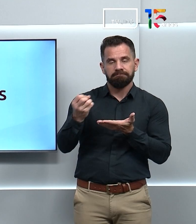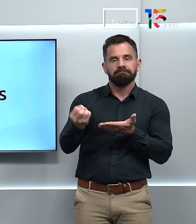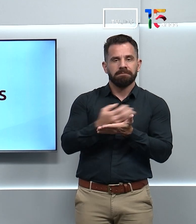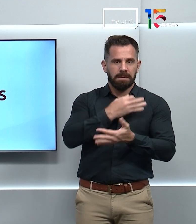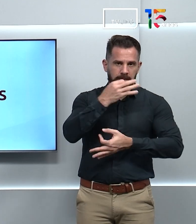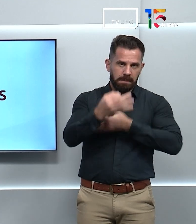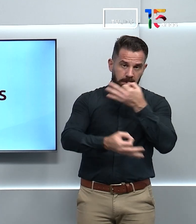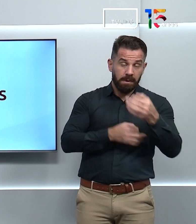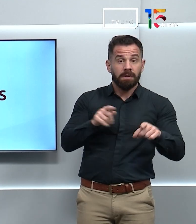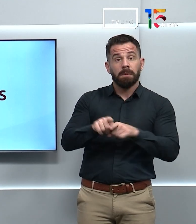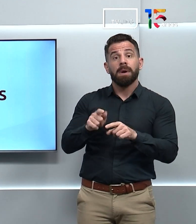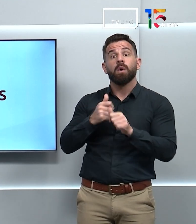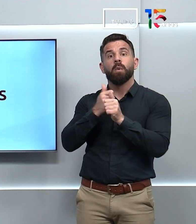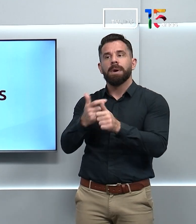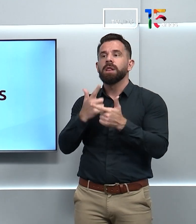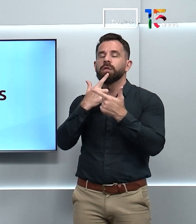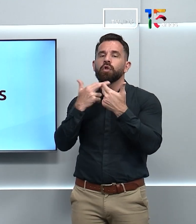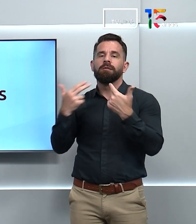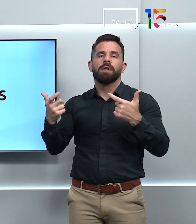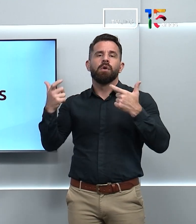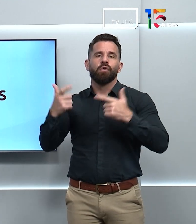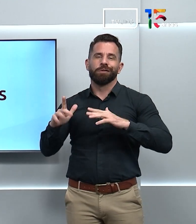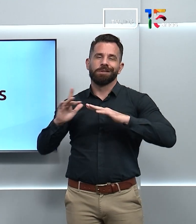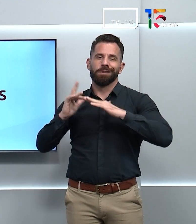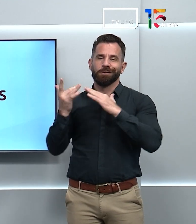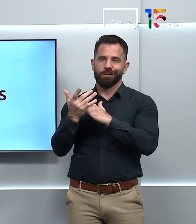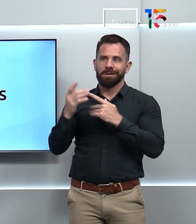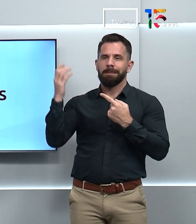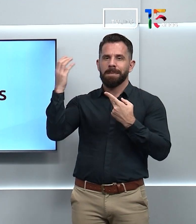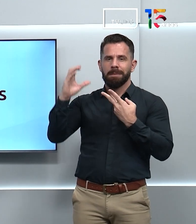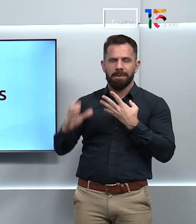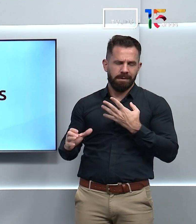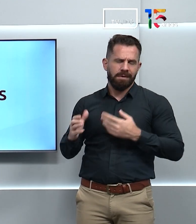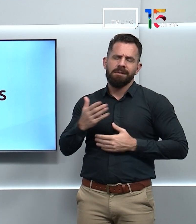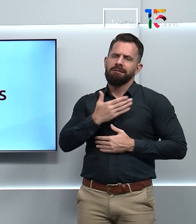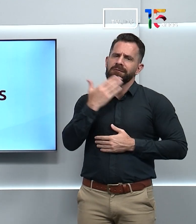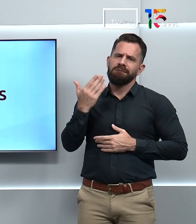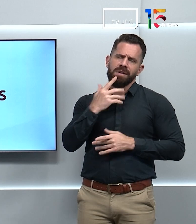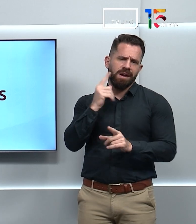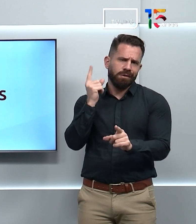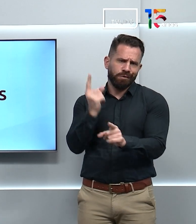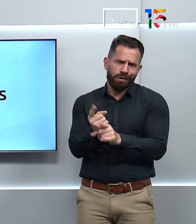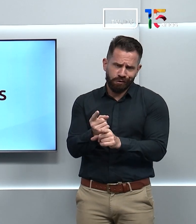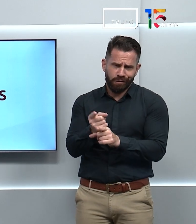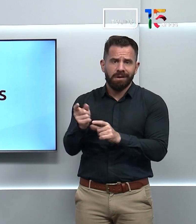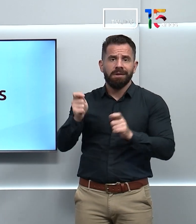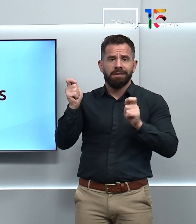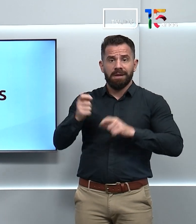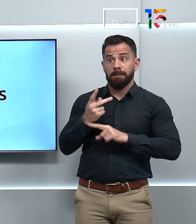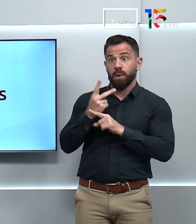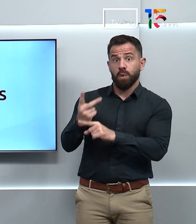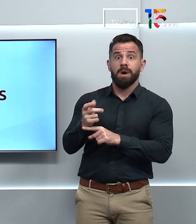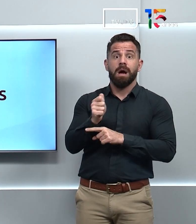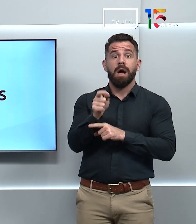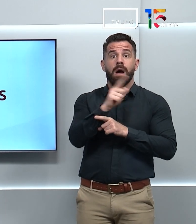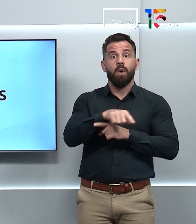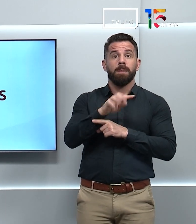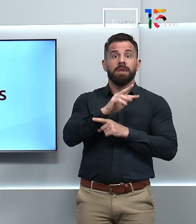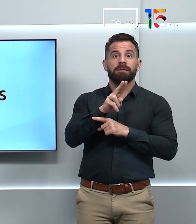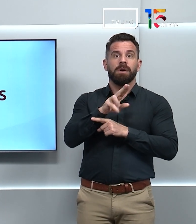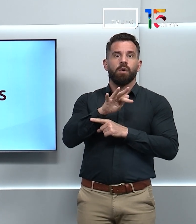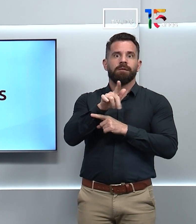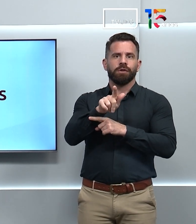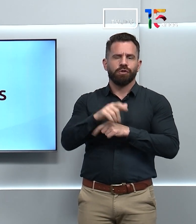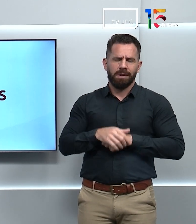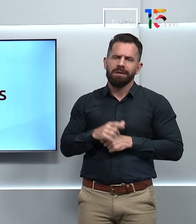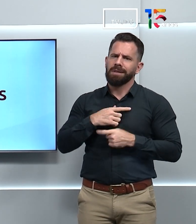629-9181-1406. Você também pode acompanhar nosso conteúdo pelas redes sociais. É muito fácil, muito simples. É só pesquisar por @TVUFG.